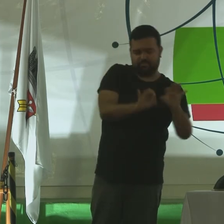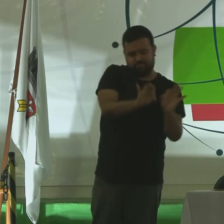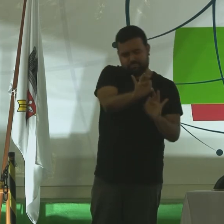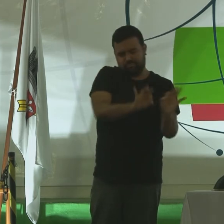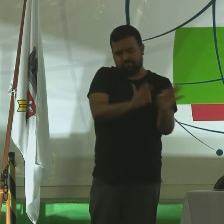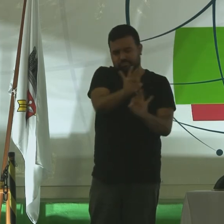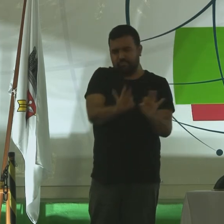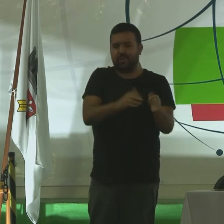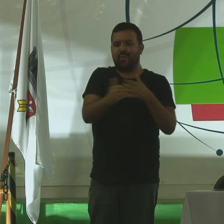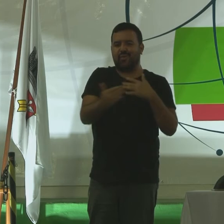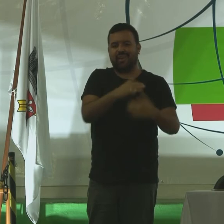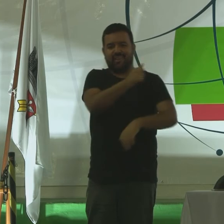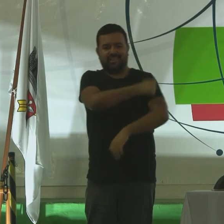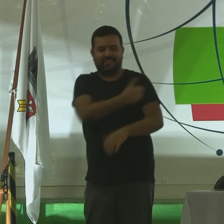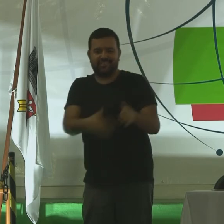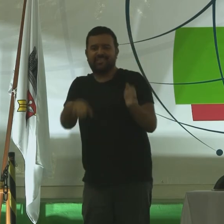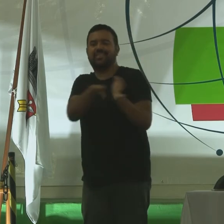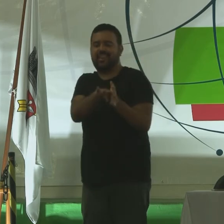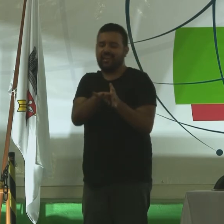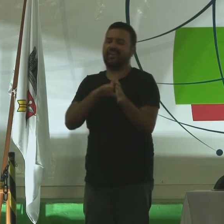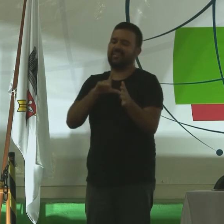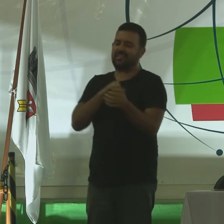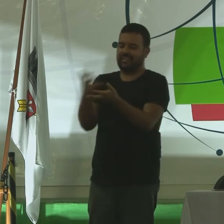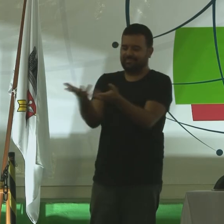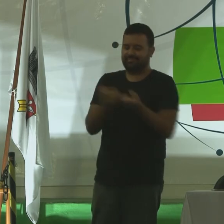para receber toda